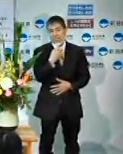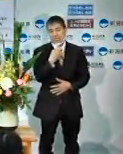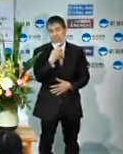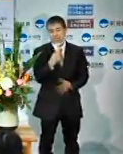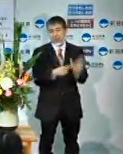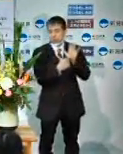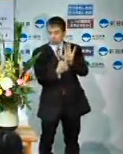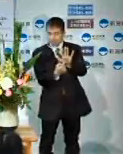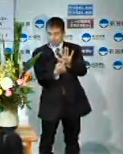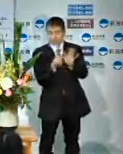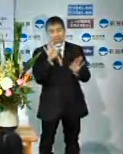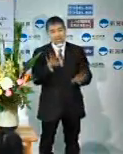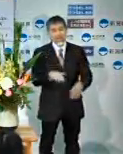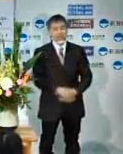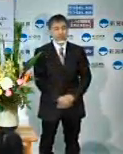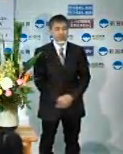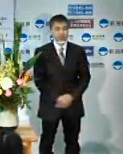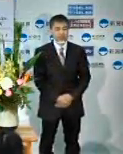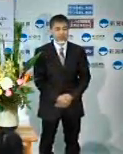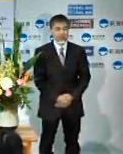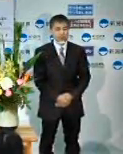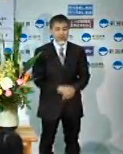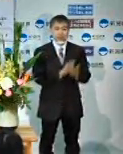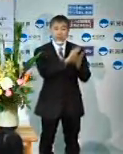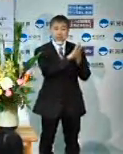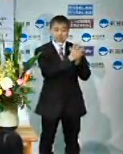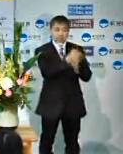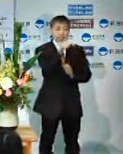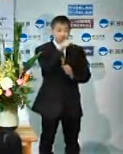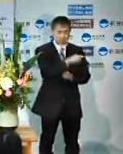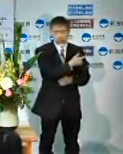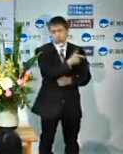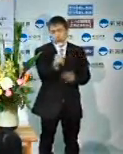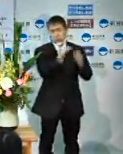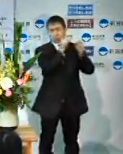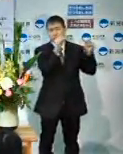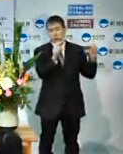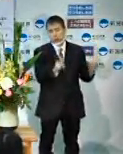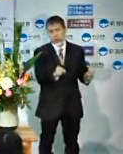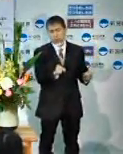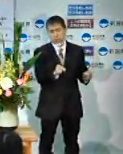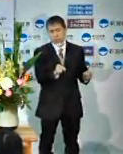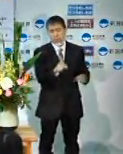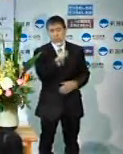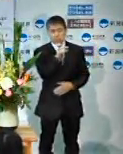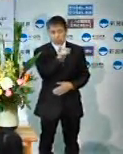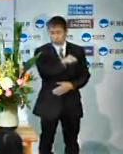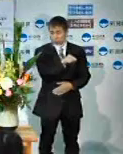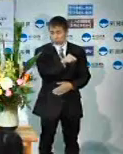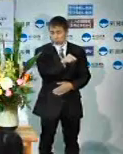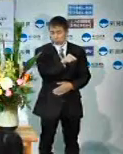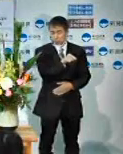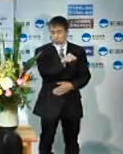し上げましたけれども、まあ、県の抱えるさまざまな課題、懸案がですね、大きく、